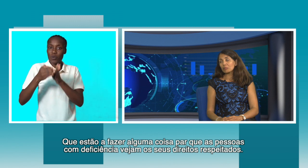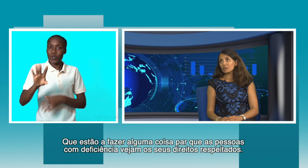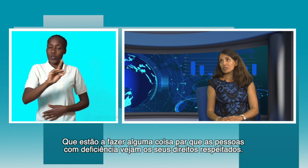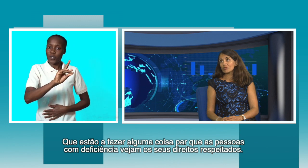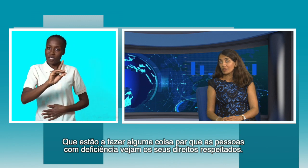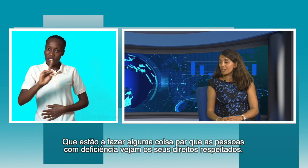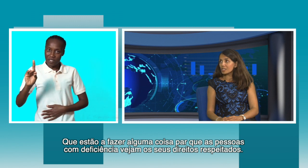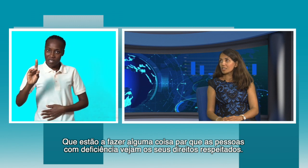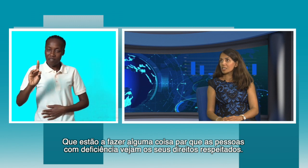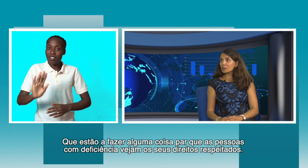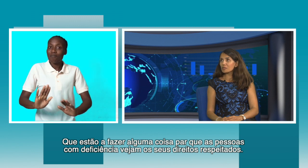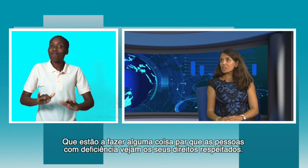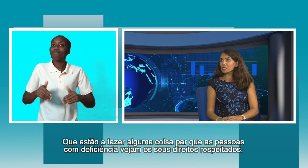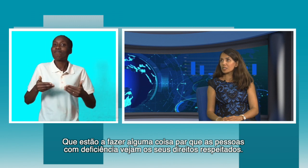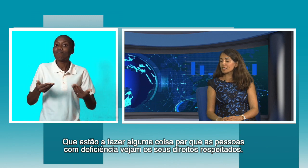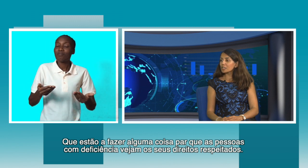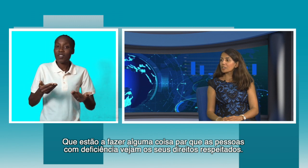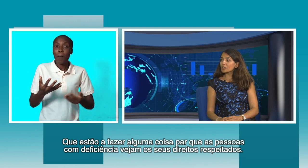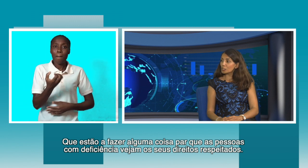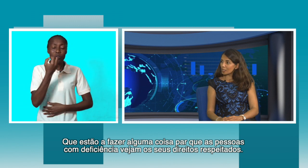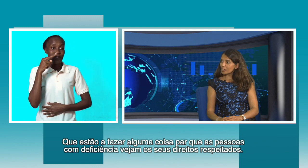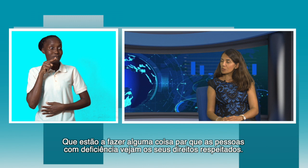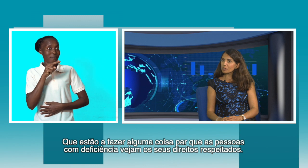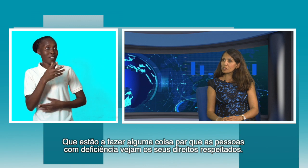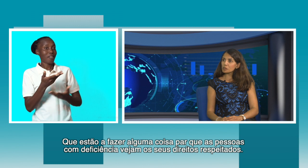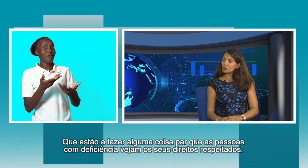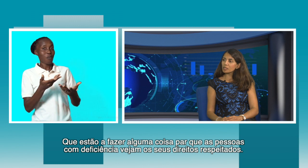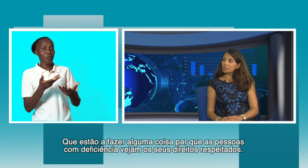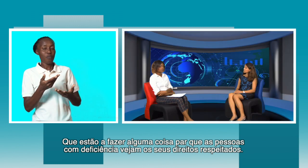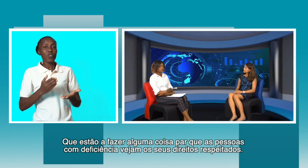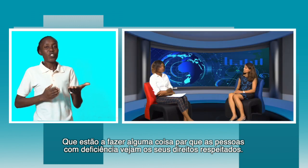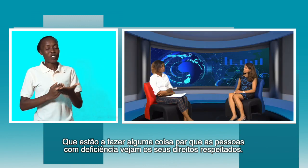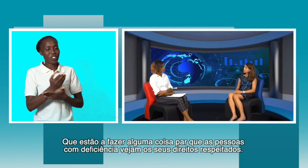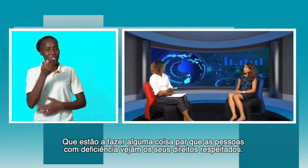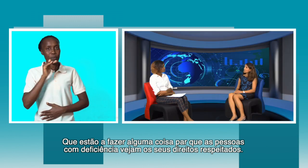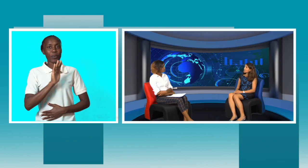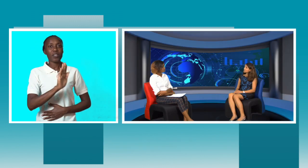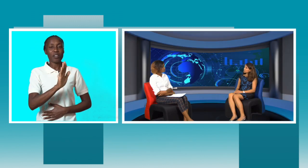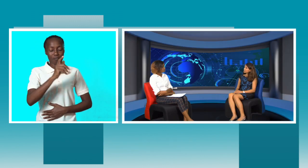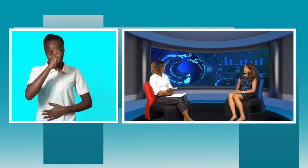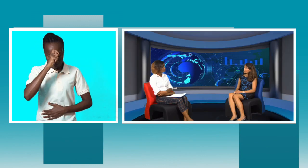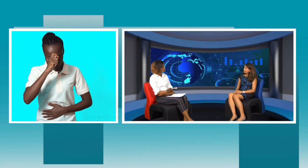deficiência vejam os seus direitos respeitados.